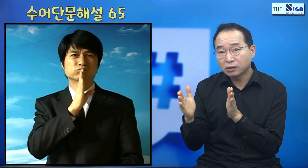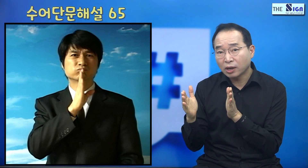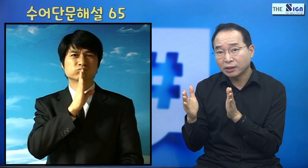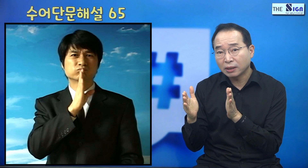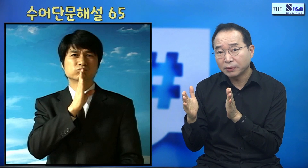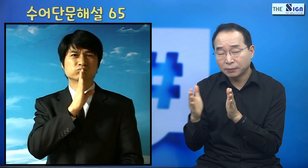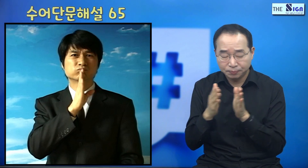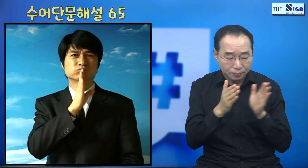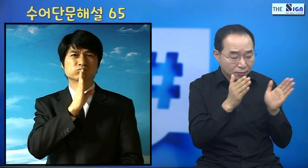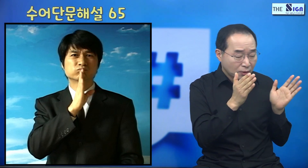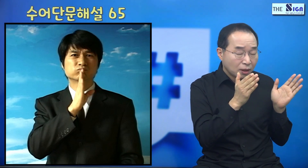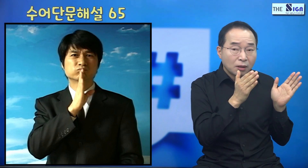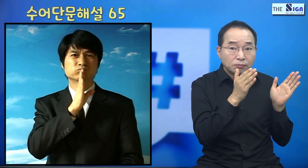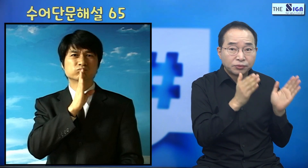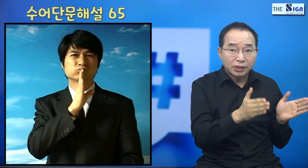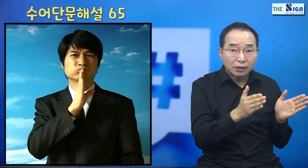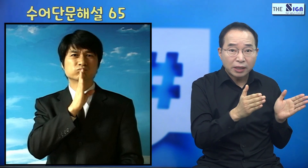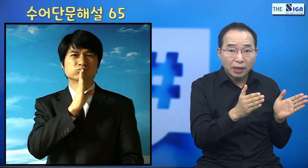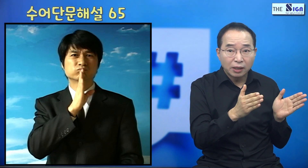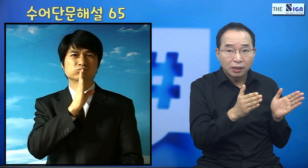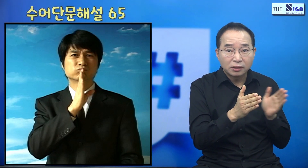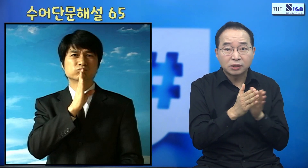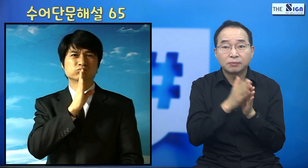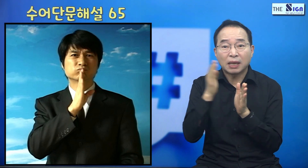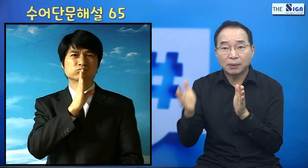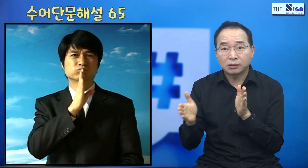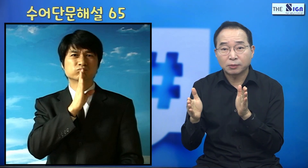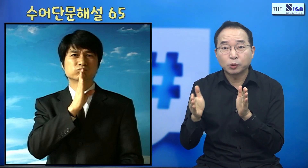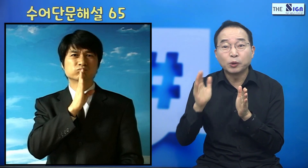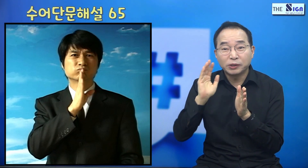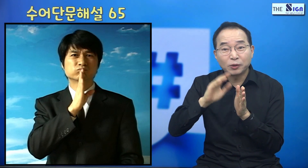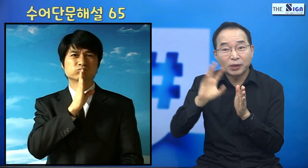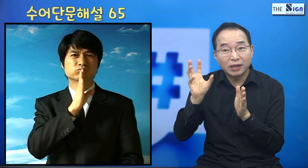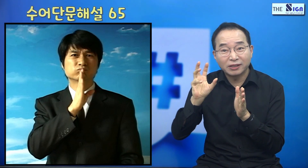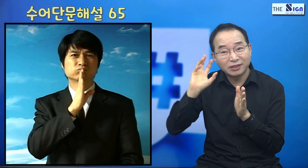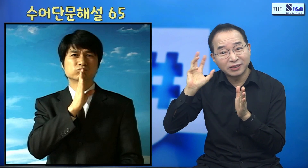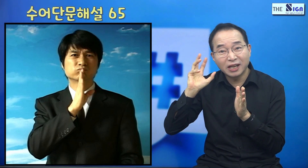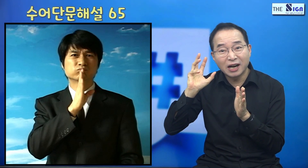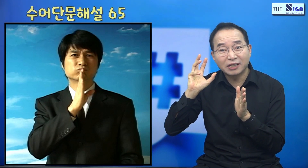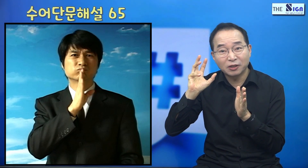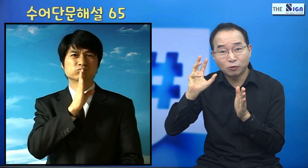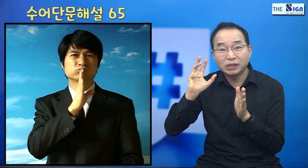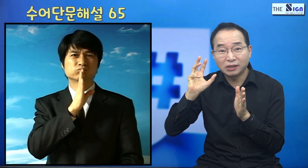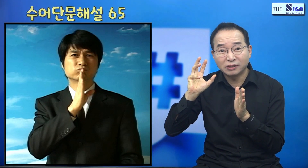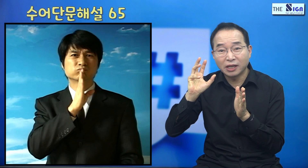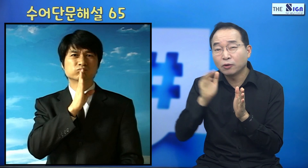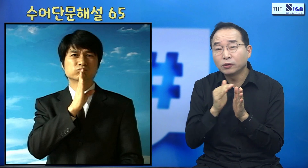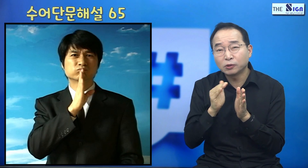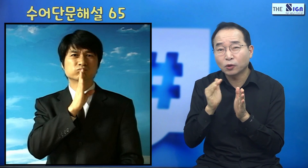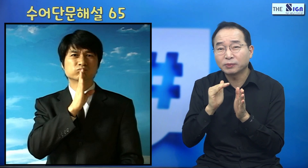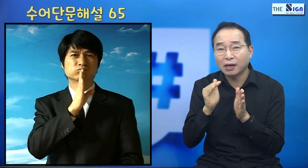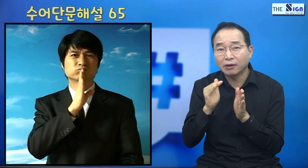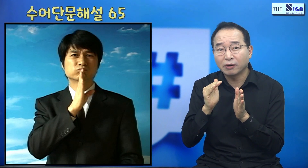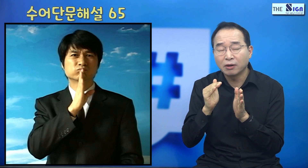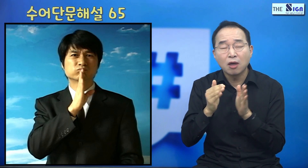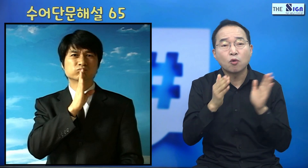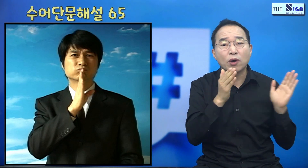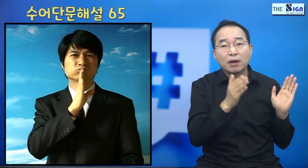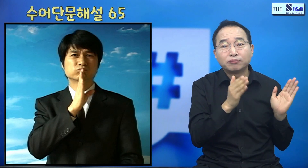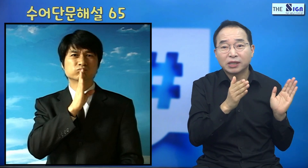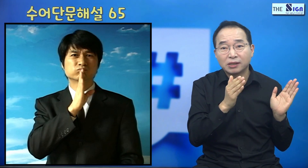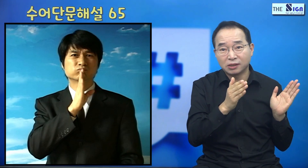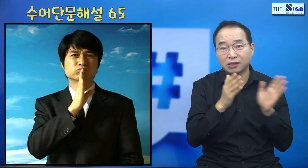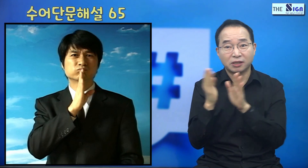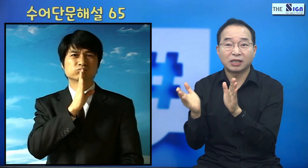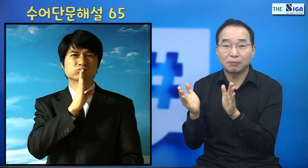어떻게 해석하냐면 부자인데 지금 나빠졌어. 보통 이렇게 생각하는 경우 있는데 여기서는 조금 달라요.